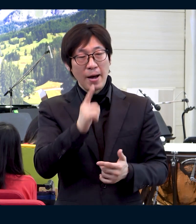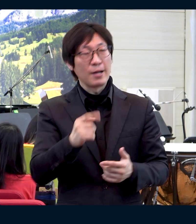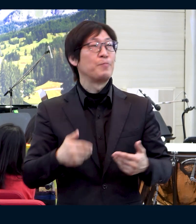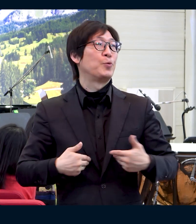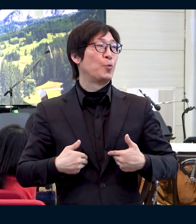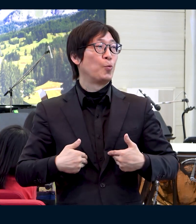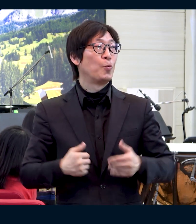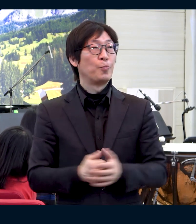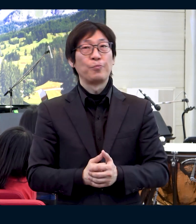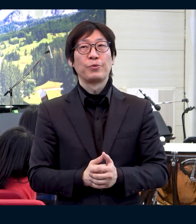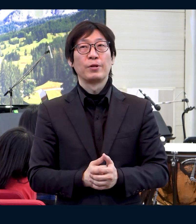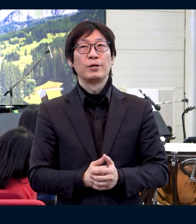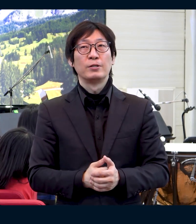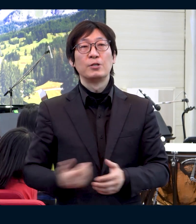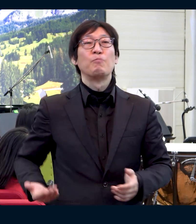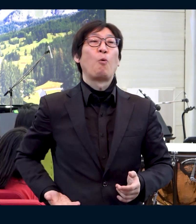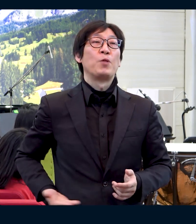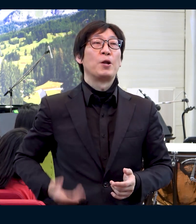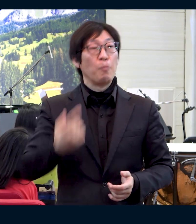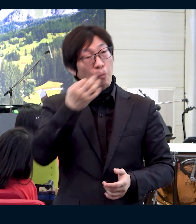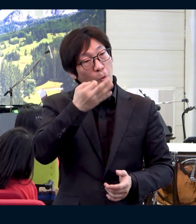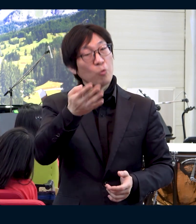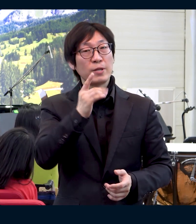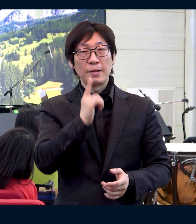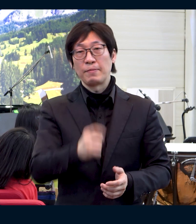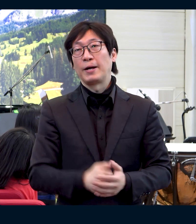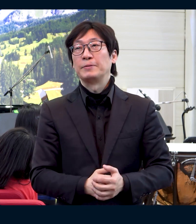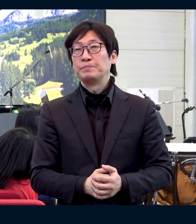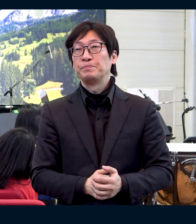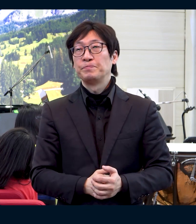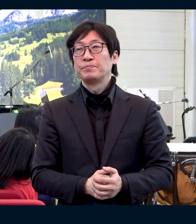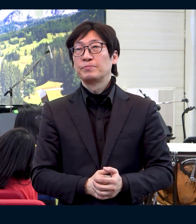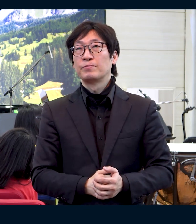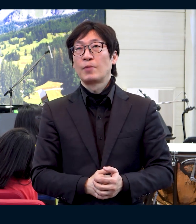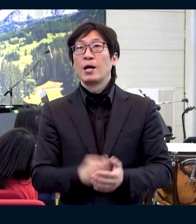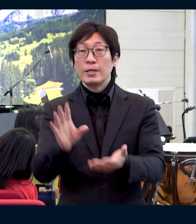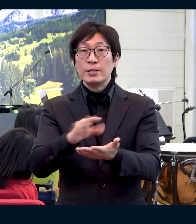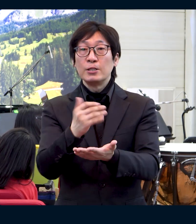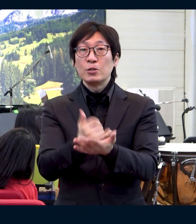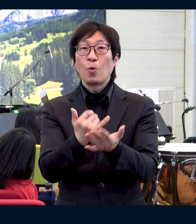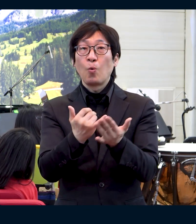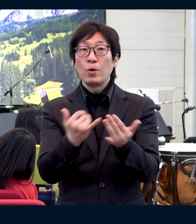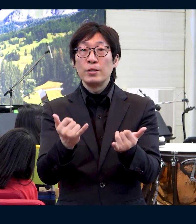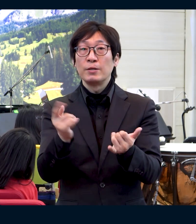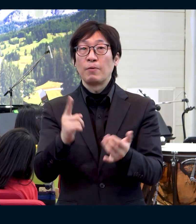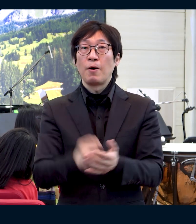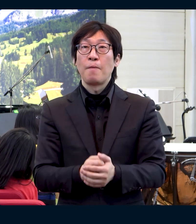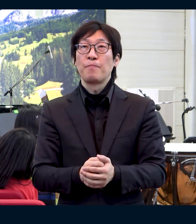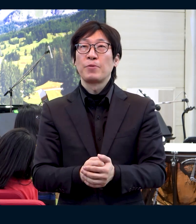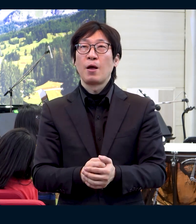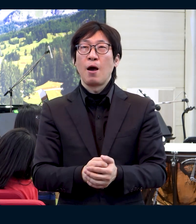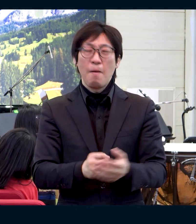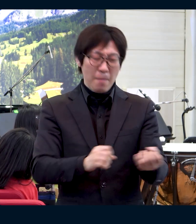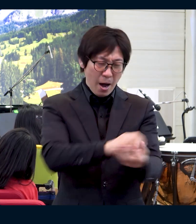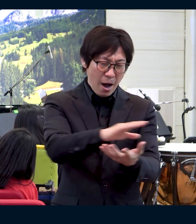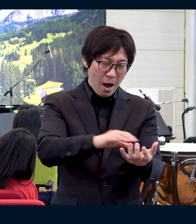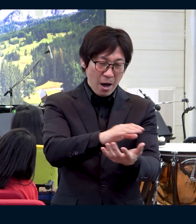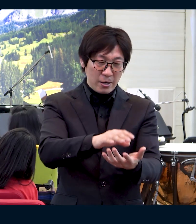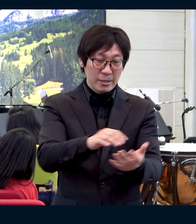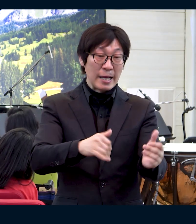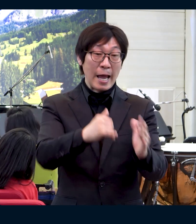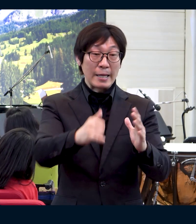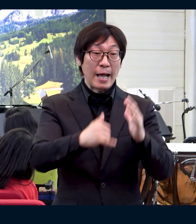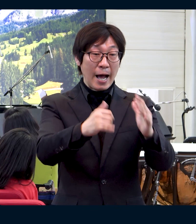이렇게 우리들에게 모델을 제시해주고 있습니다. 이렇게 우리 그리스도인들은요, 방탕하고 혼탁한 세상